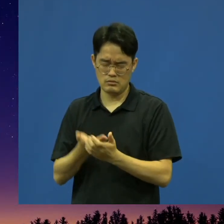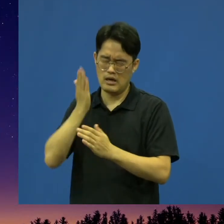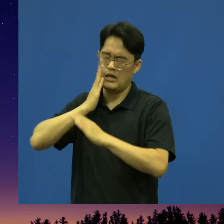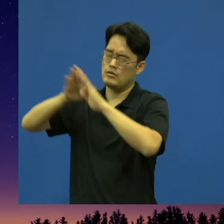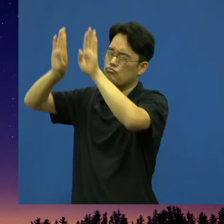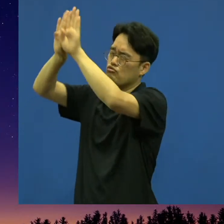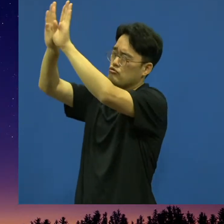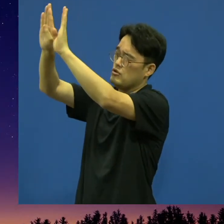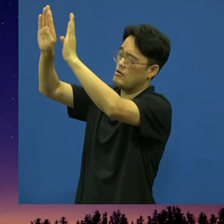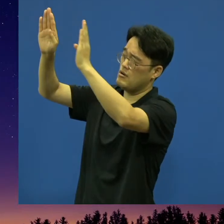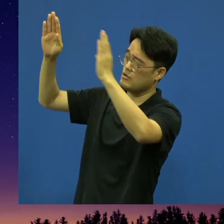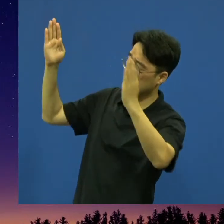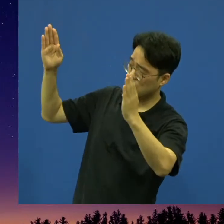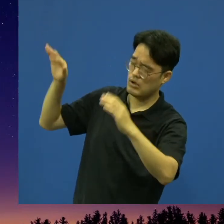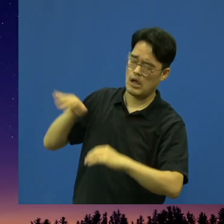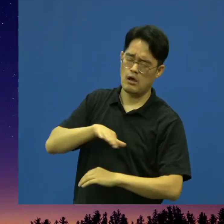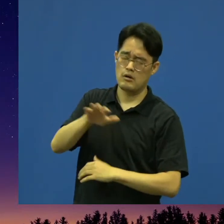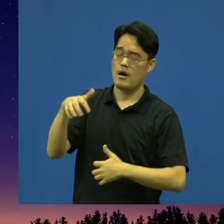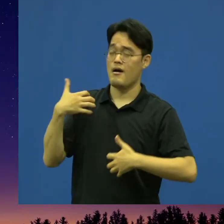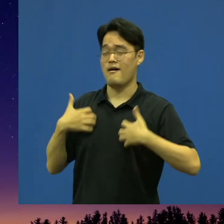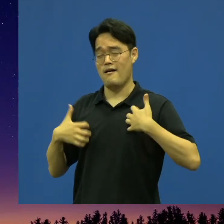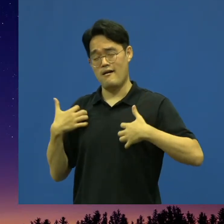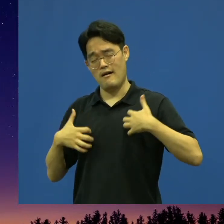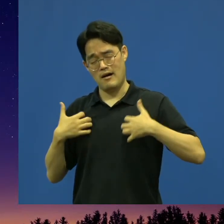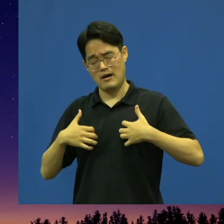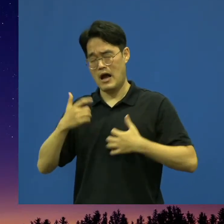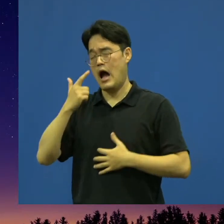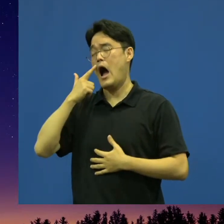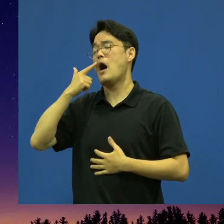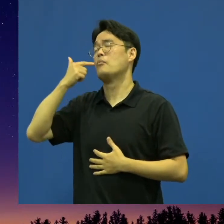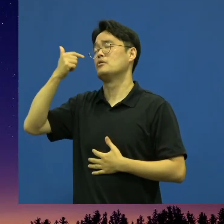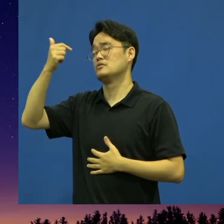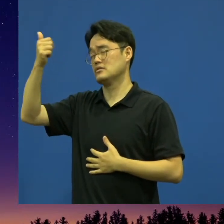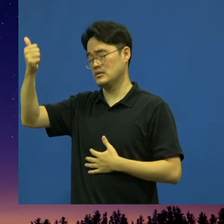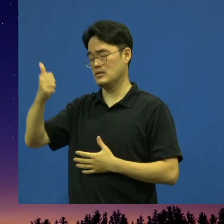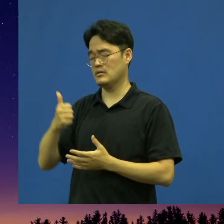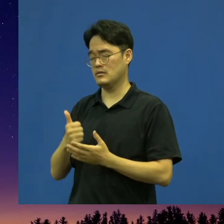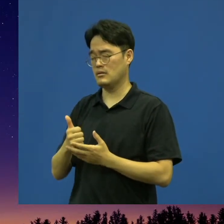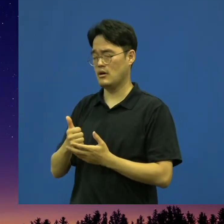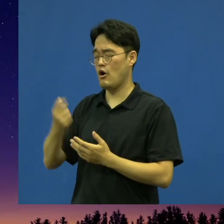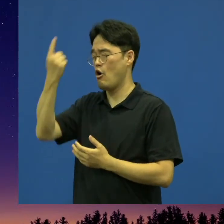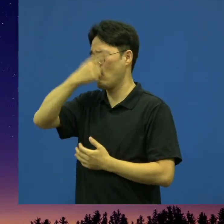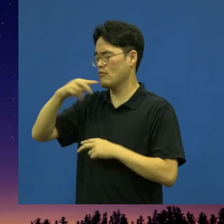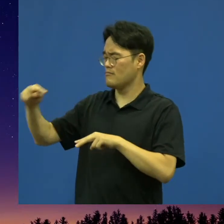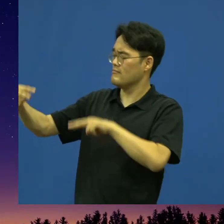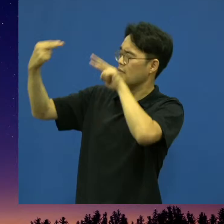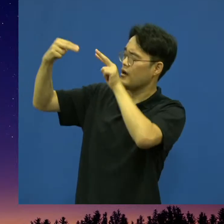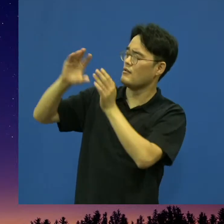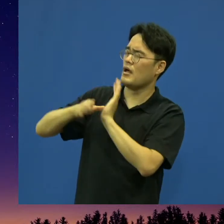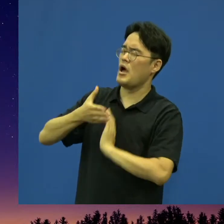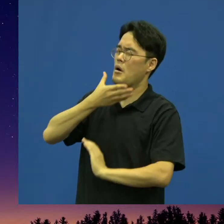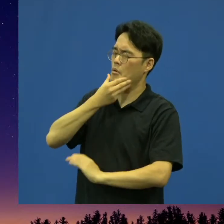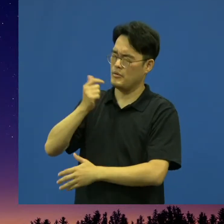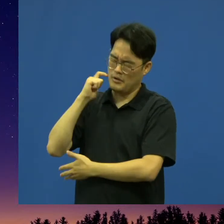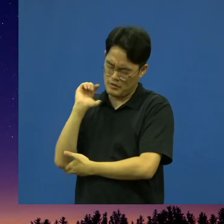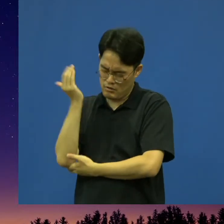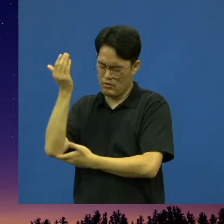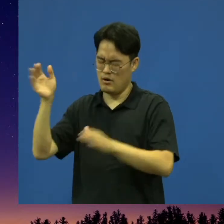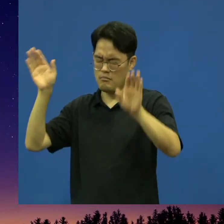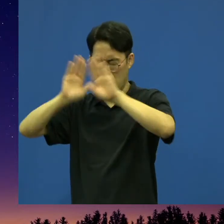여시고 우리를 즐거워하시는 아버지의 낯빛을 배우는 복되고 영화로운 저녁